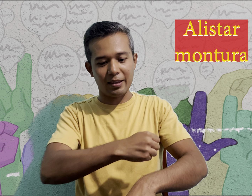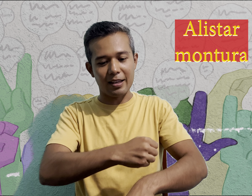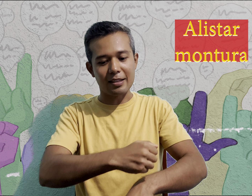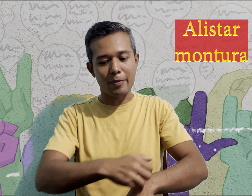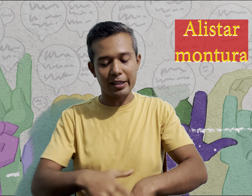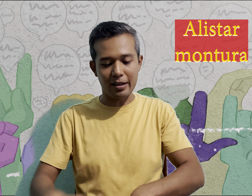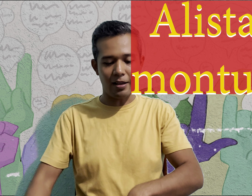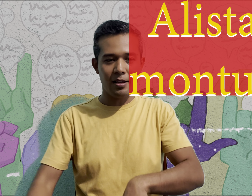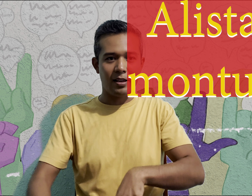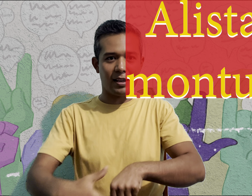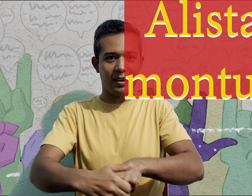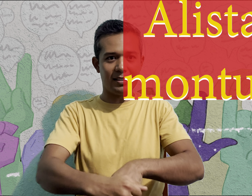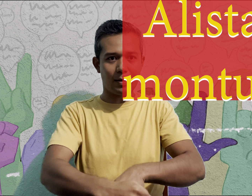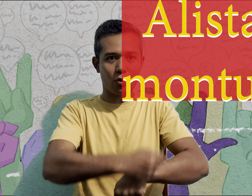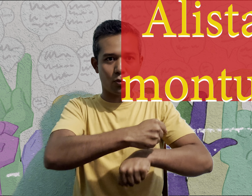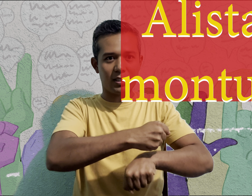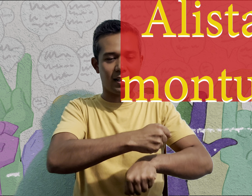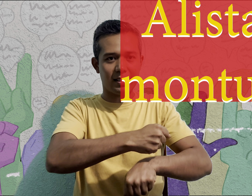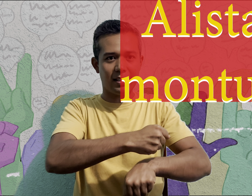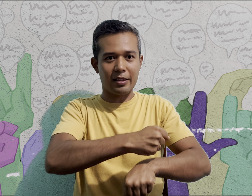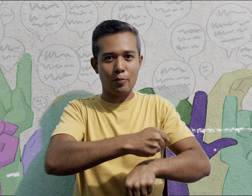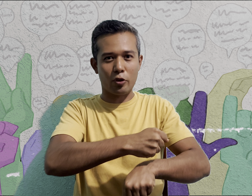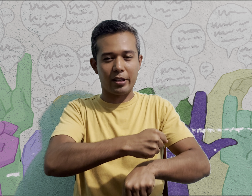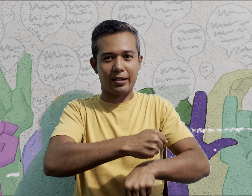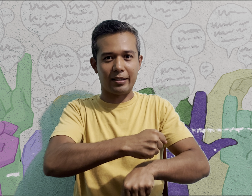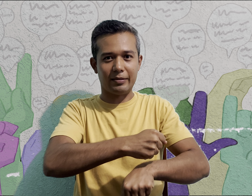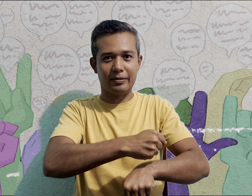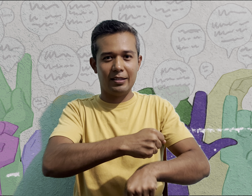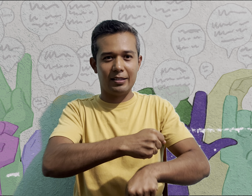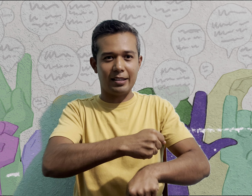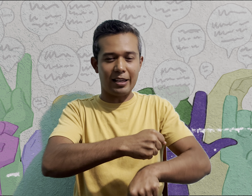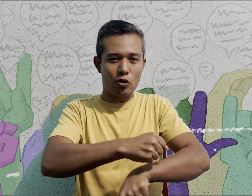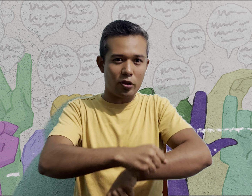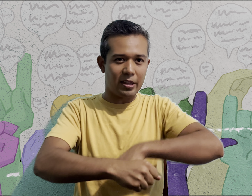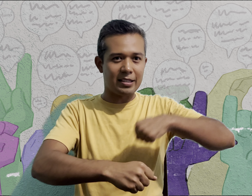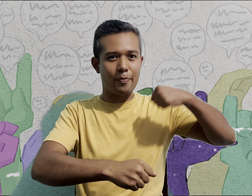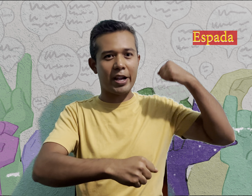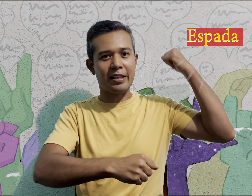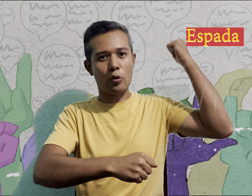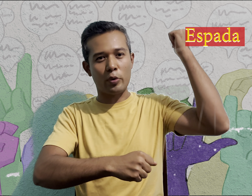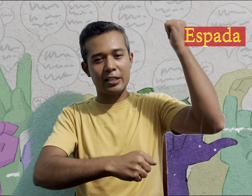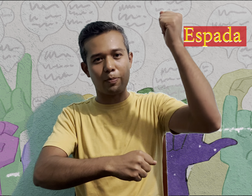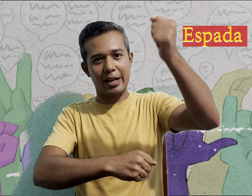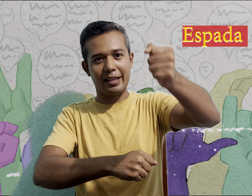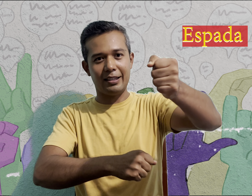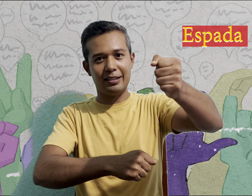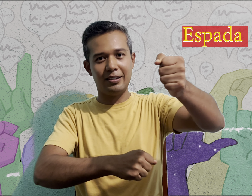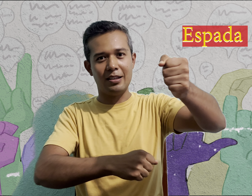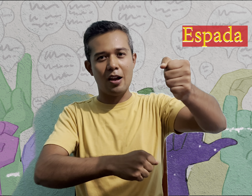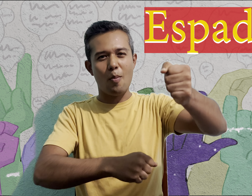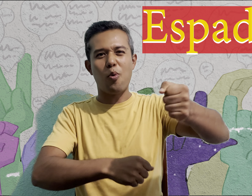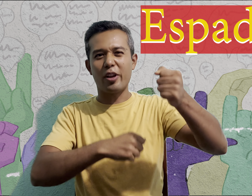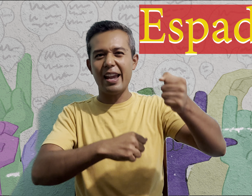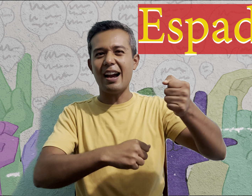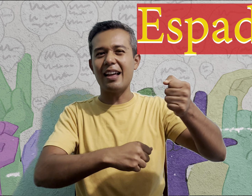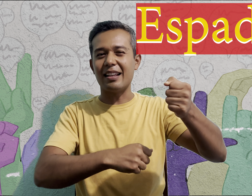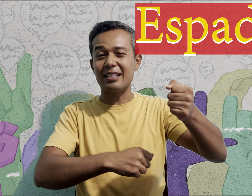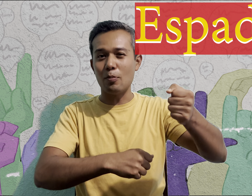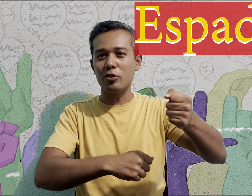esta manera, enlistamos nuestra silla de montar, seguido de desenvainar una espada. ¿Por qué hacemos